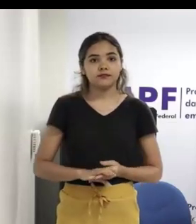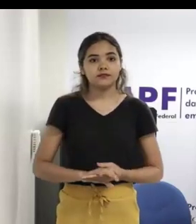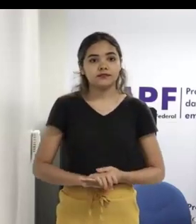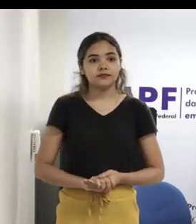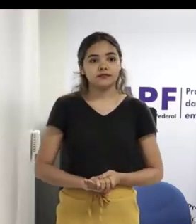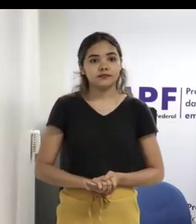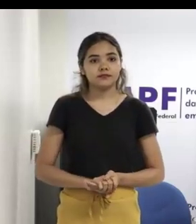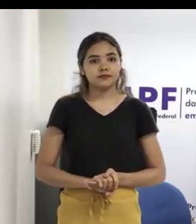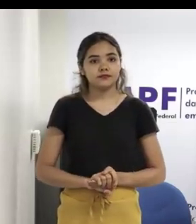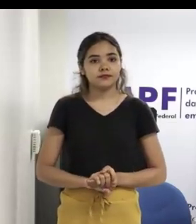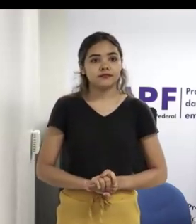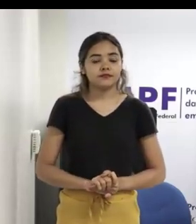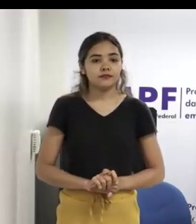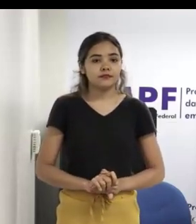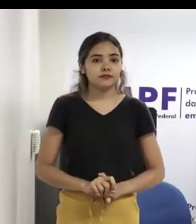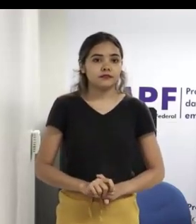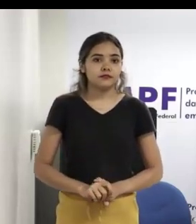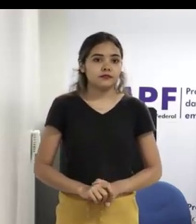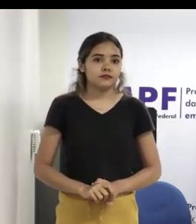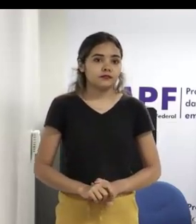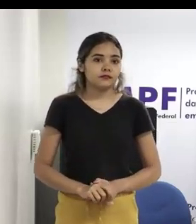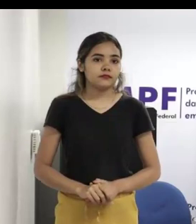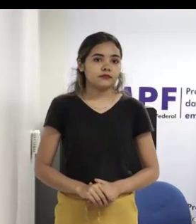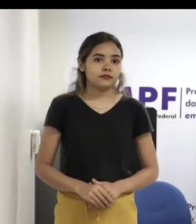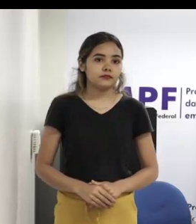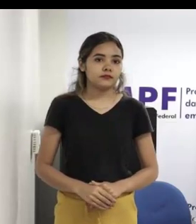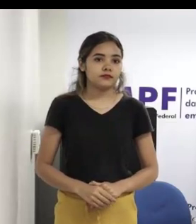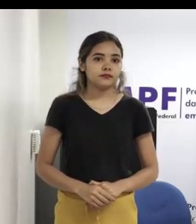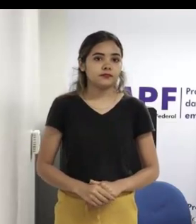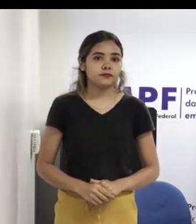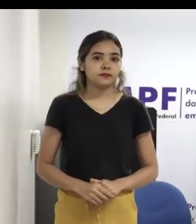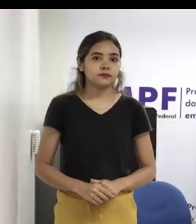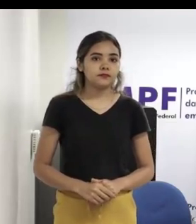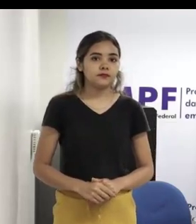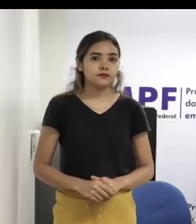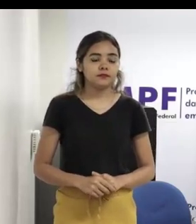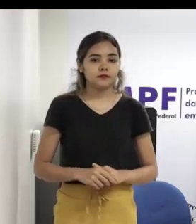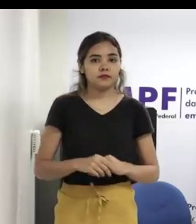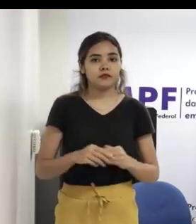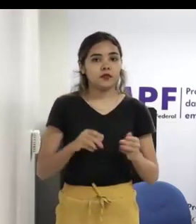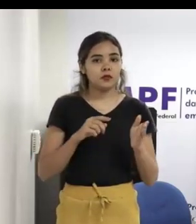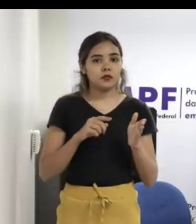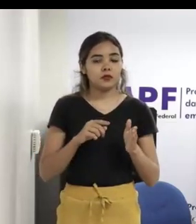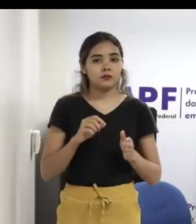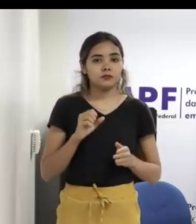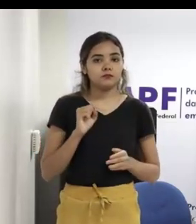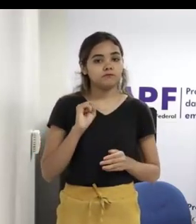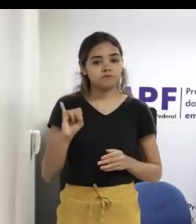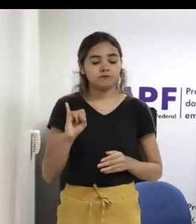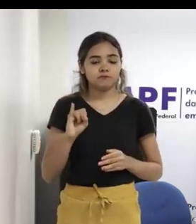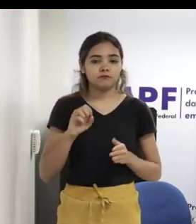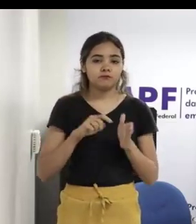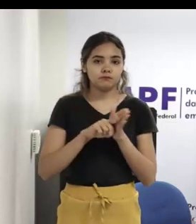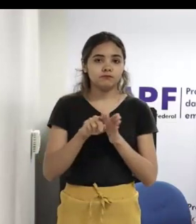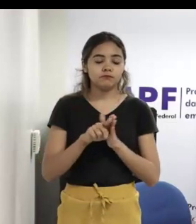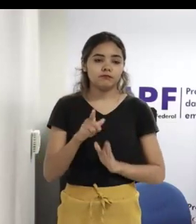vai vai entregar o microfone para quem eh quiser formular oralmente mas também Quem